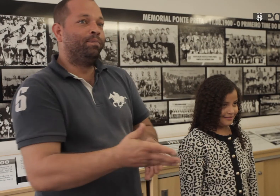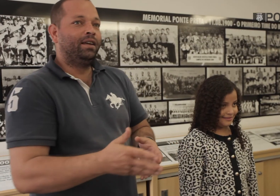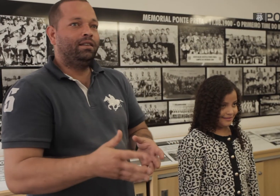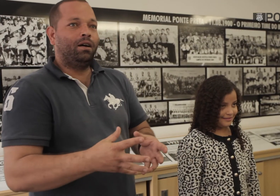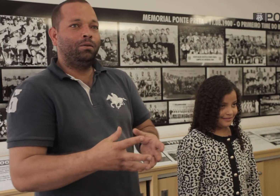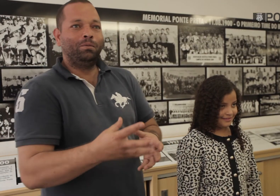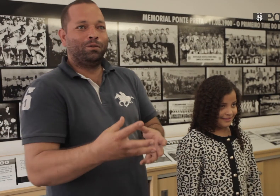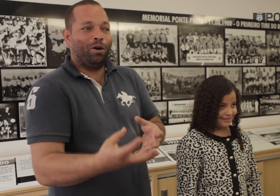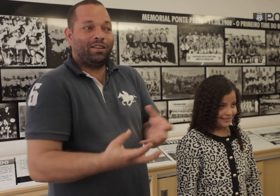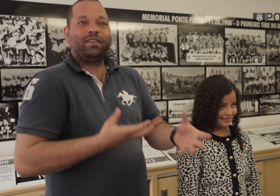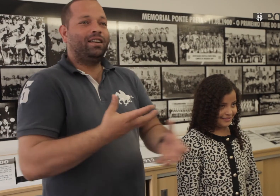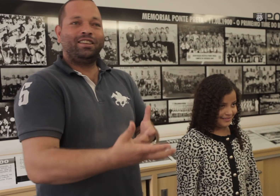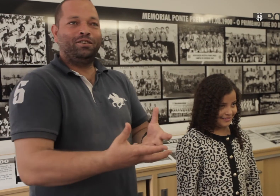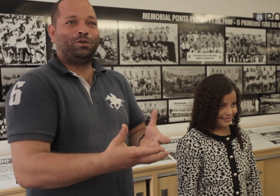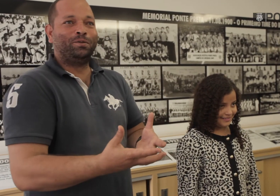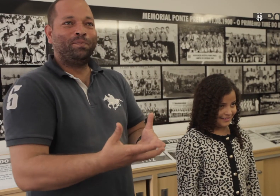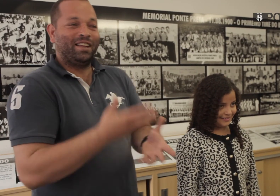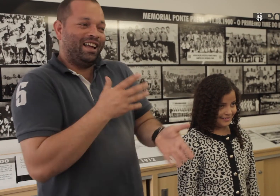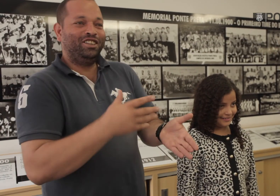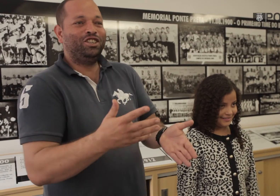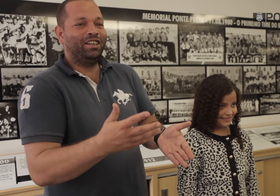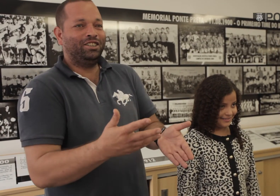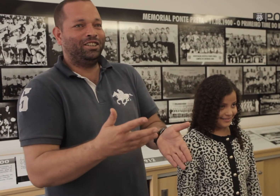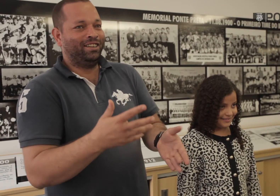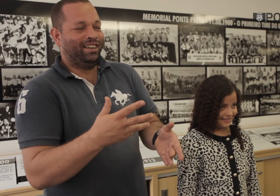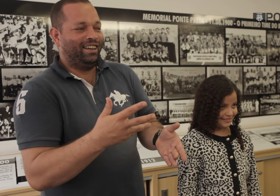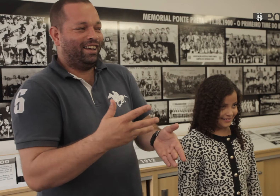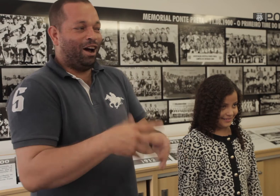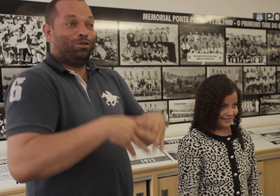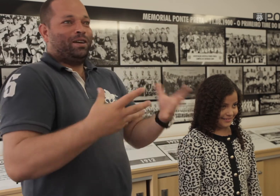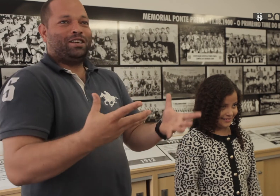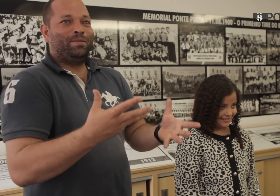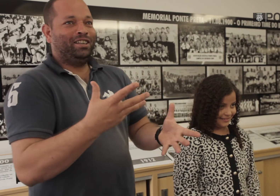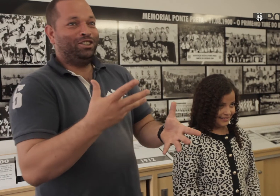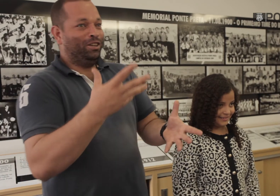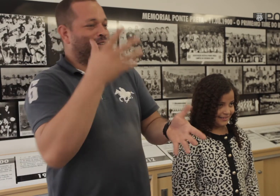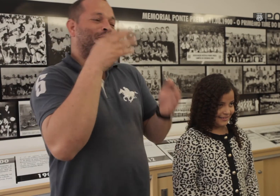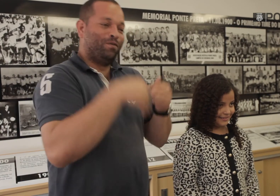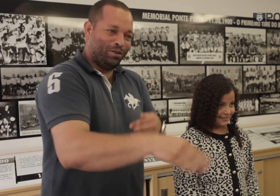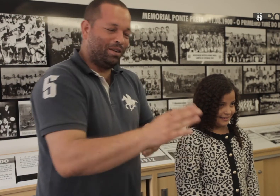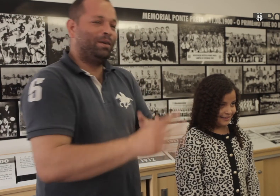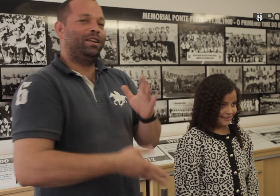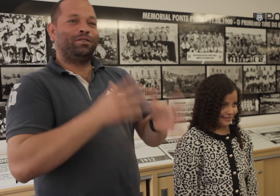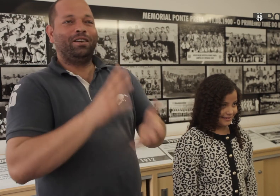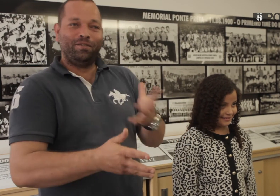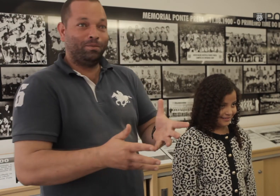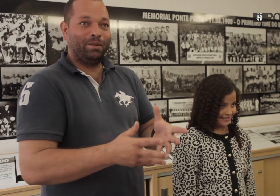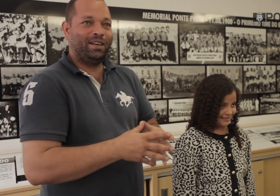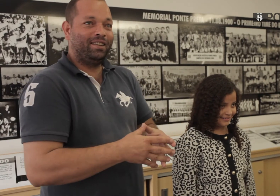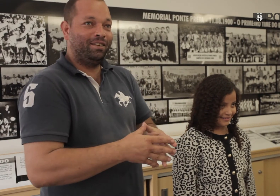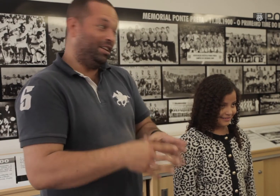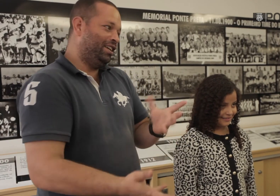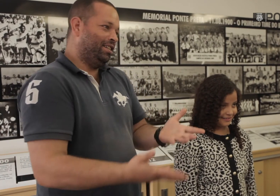água. Então causava aquele transtorno. Dali em diante, automaticamente fui também para a escola,